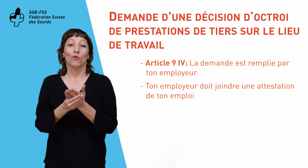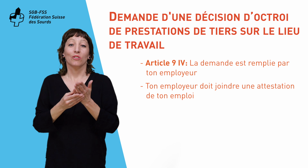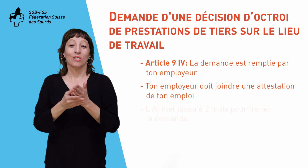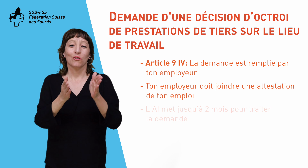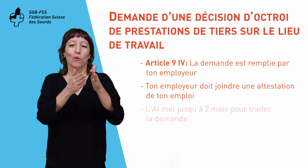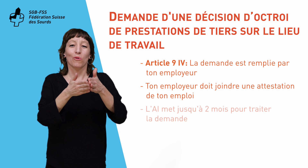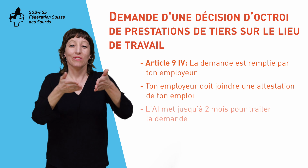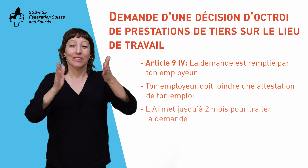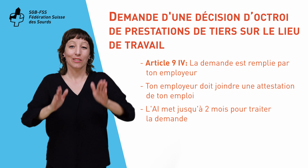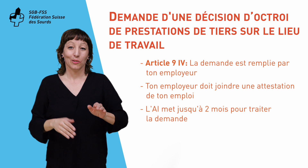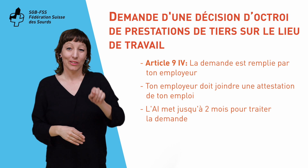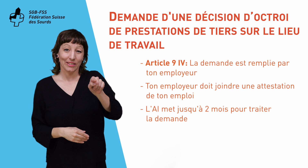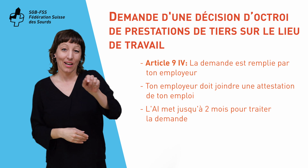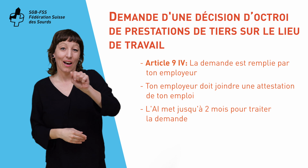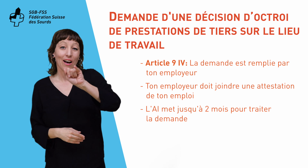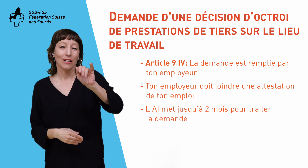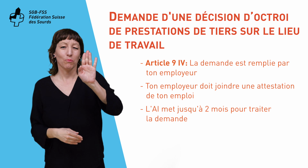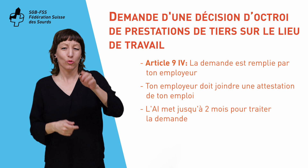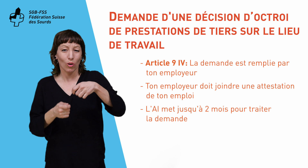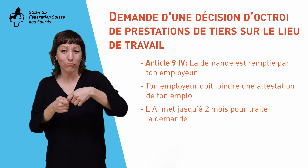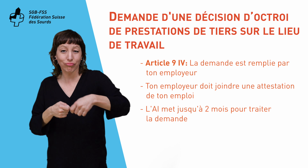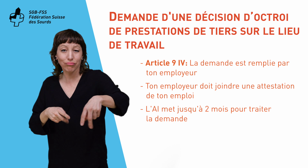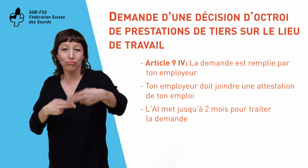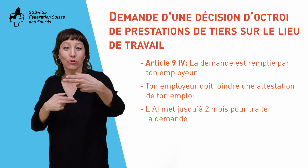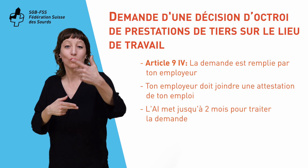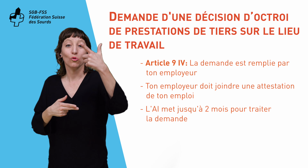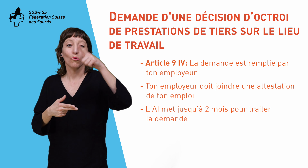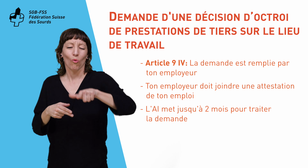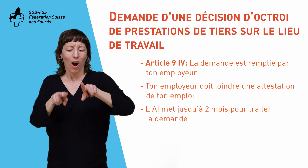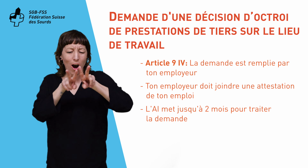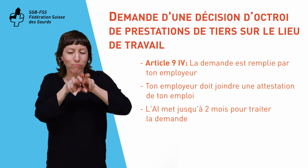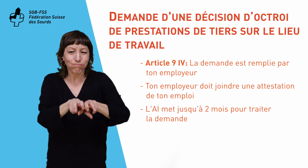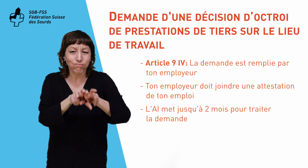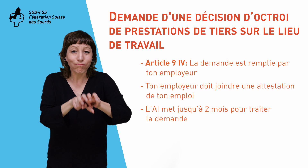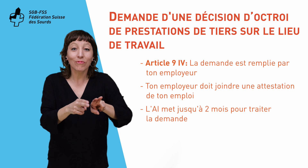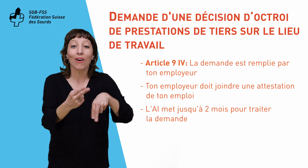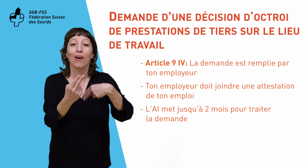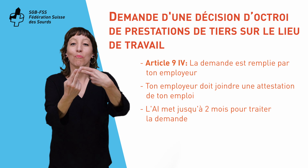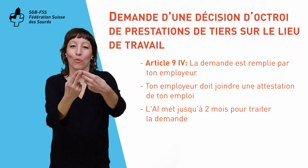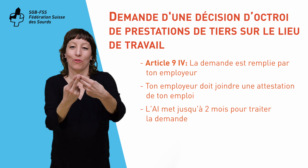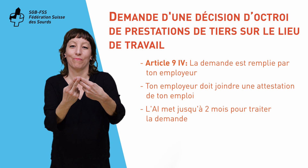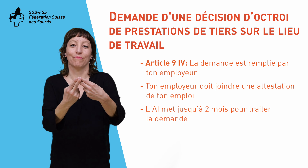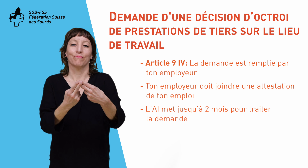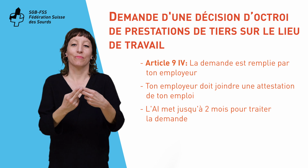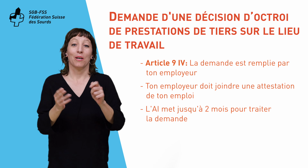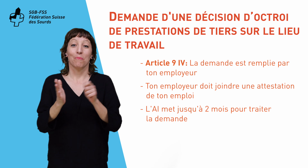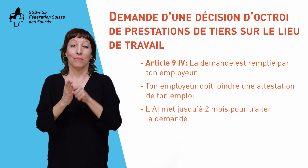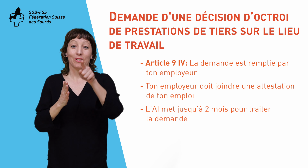jointe. L'AI a besoin de jusqu'à 2 mois pour traiter les demandes d'ordonnance de placement. Il est